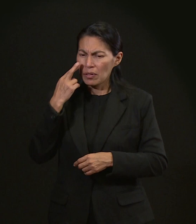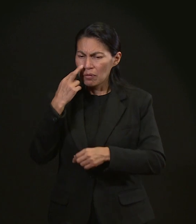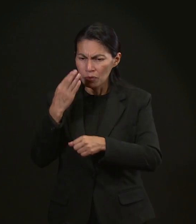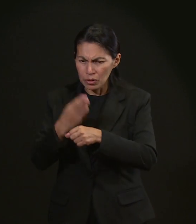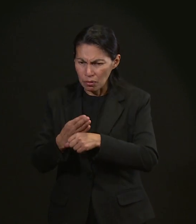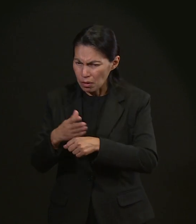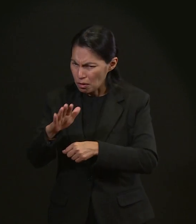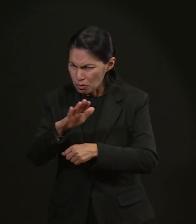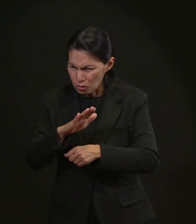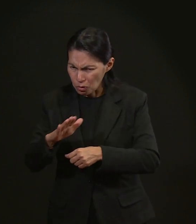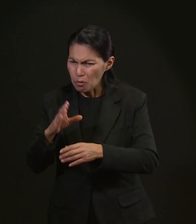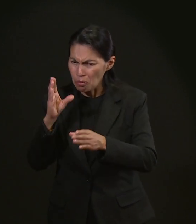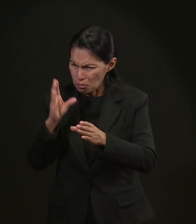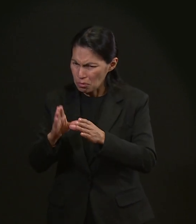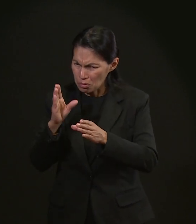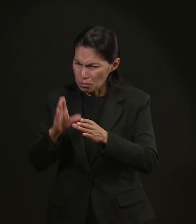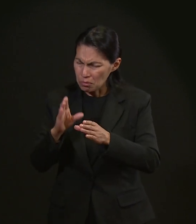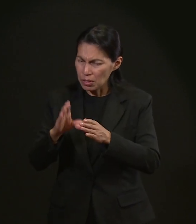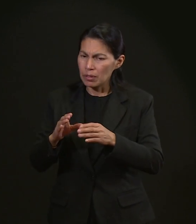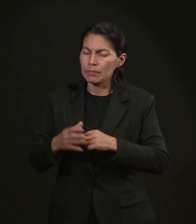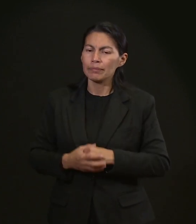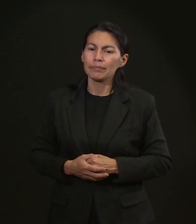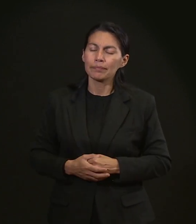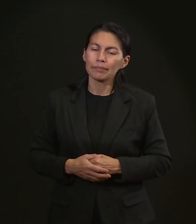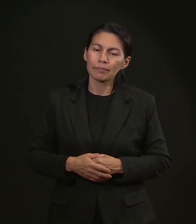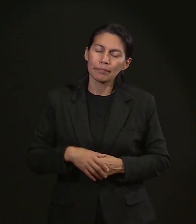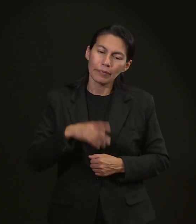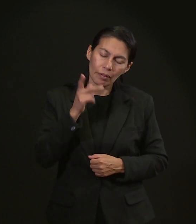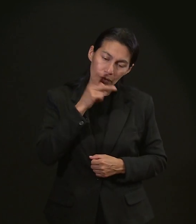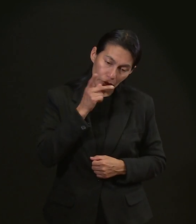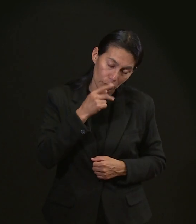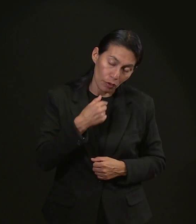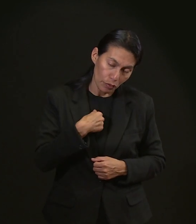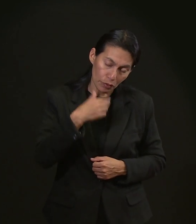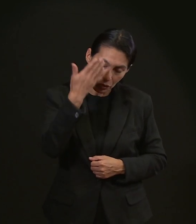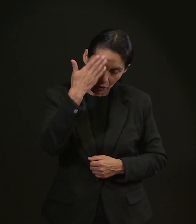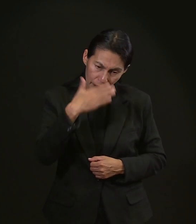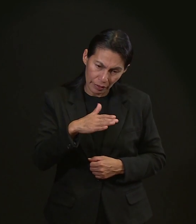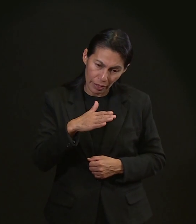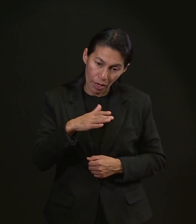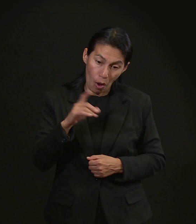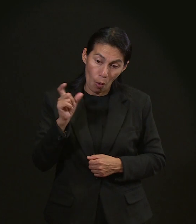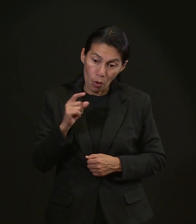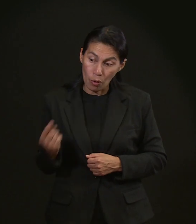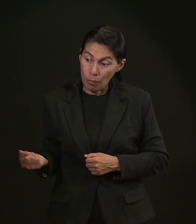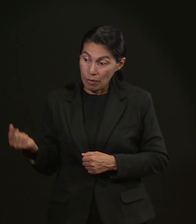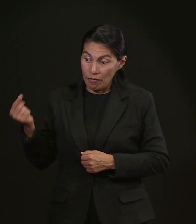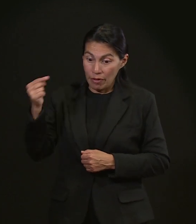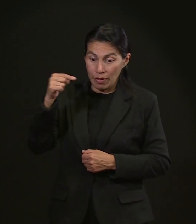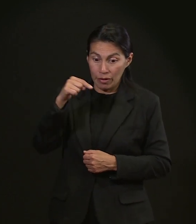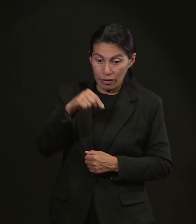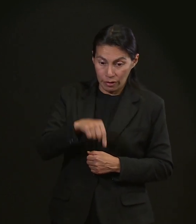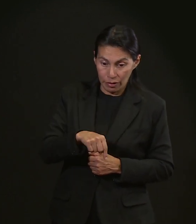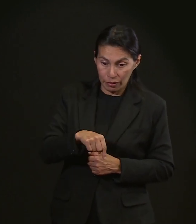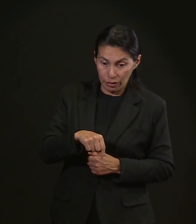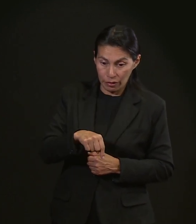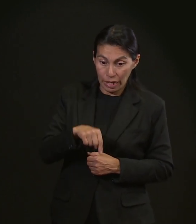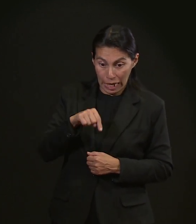no con con sus responsabilidades que tienen yo sabía pastor que al momento de venirme